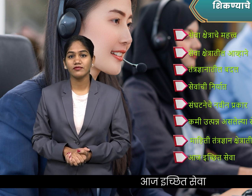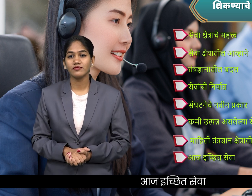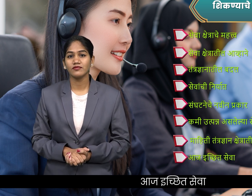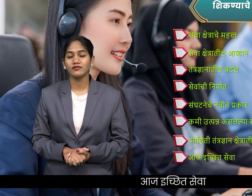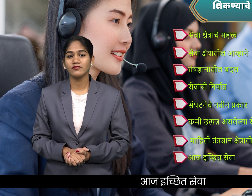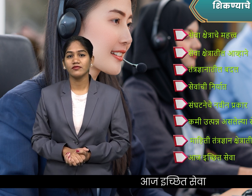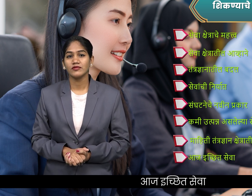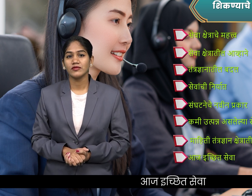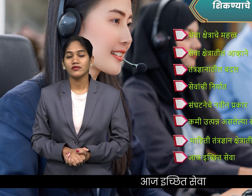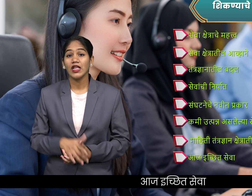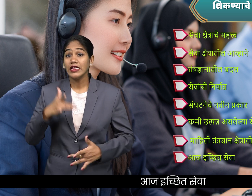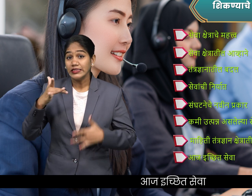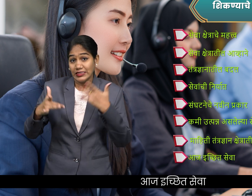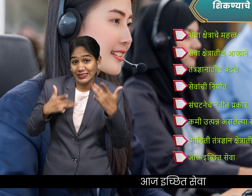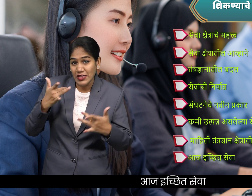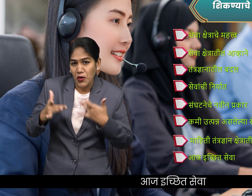आज इच्छित सेवा.